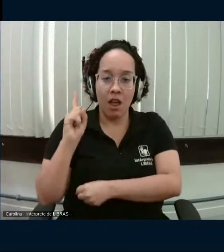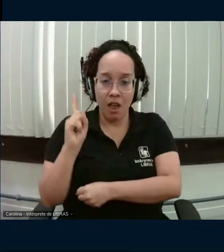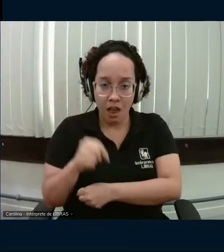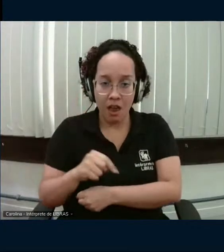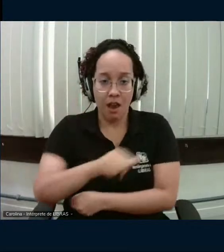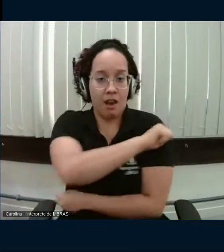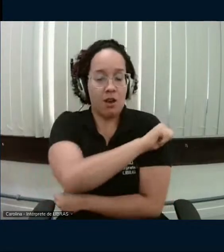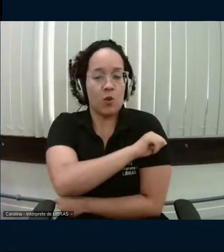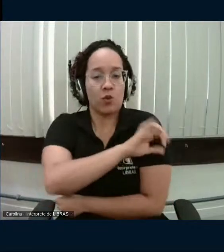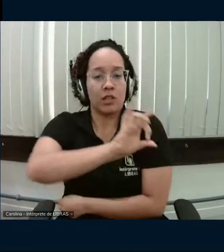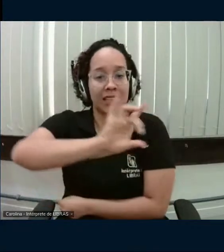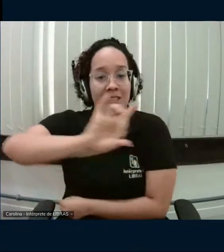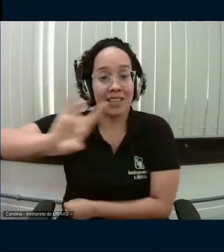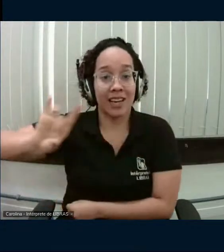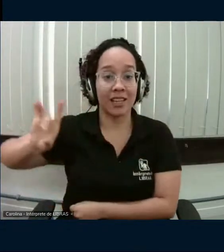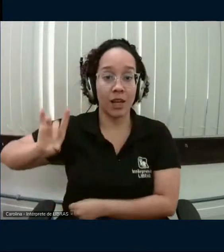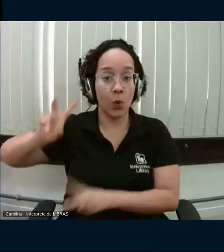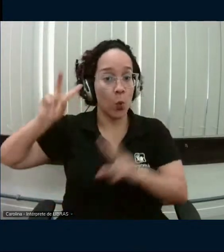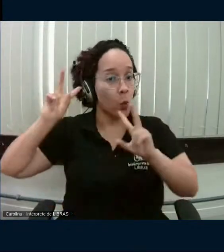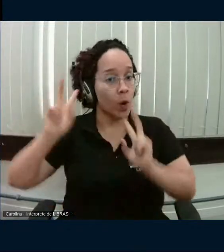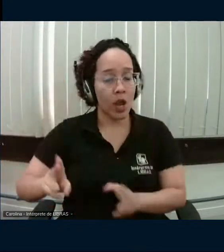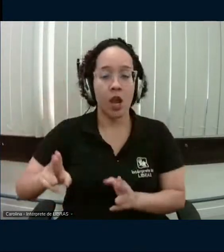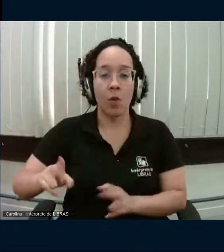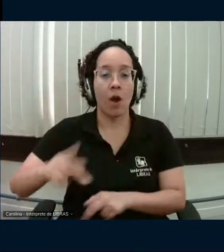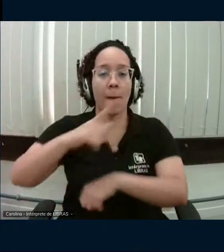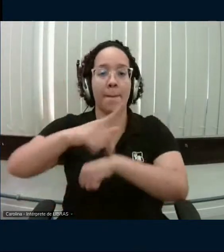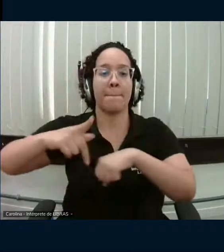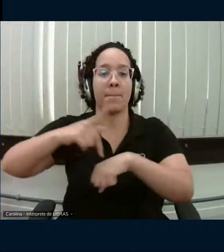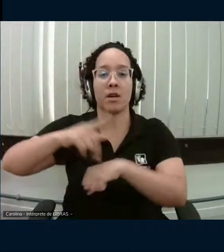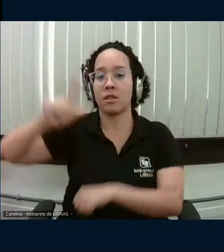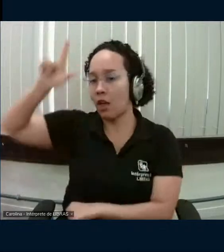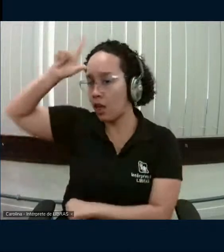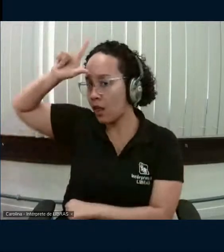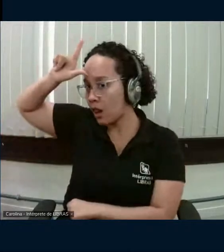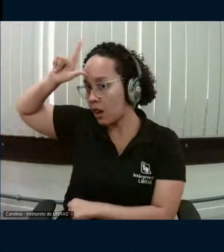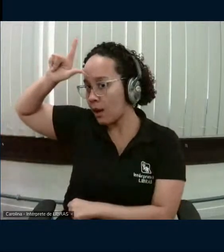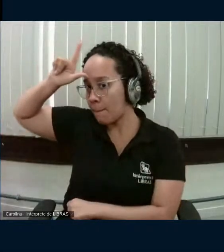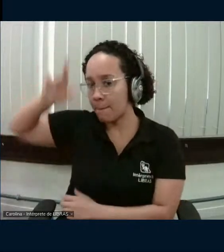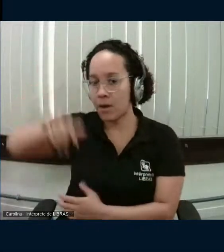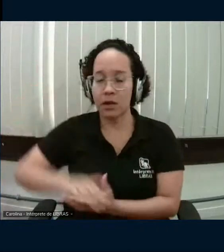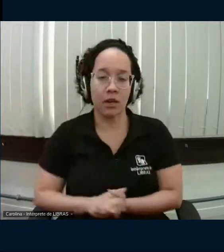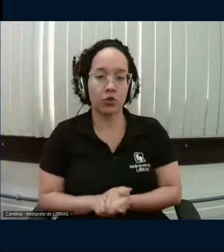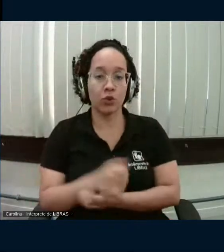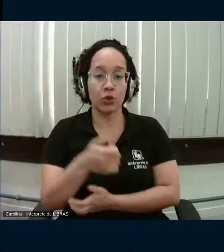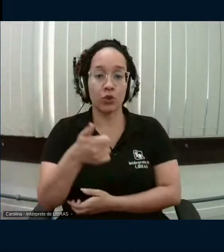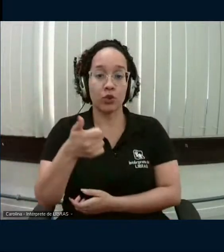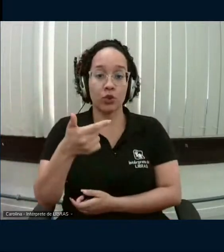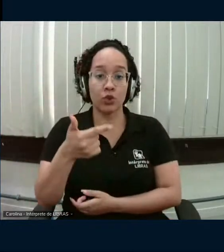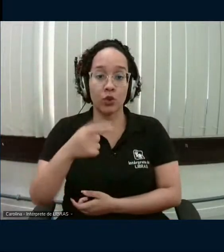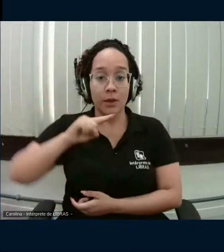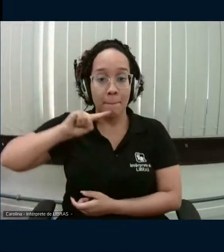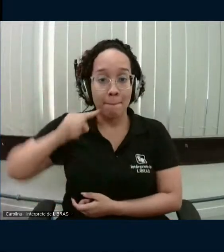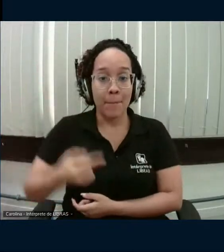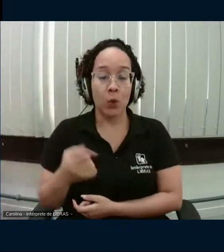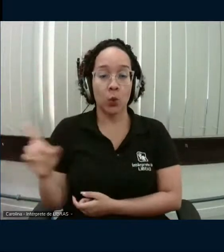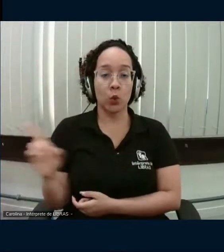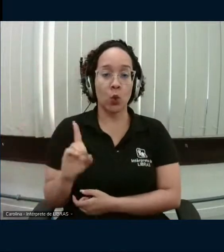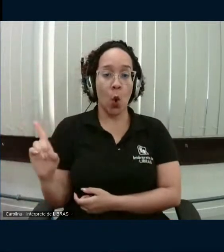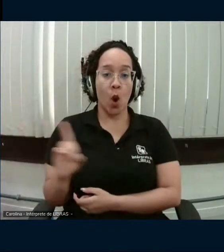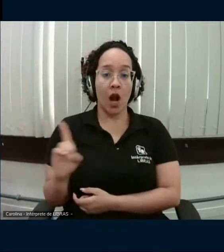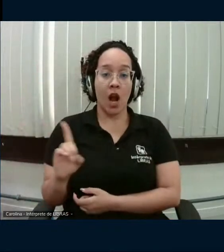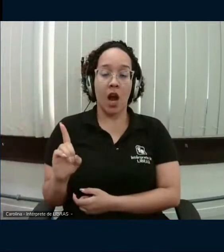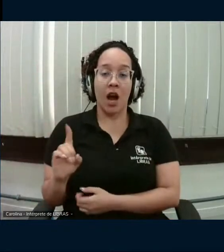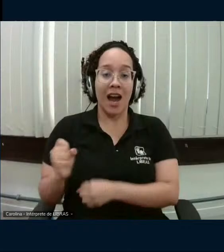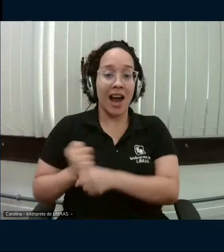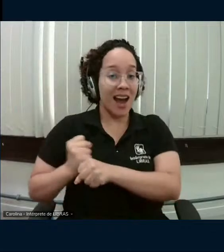ano do ensino secundário da Alemanha, por exemplo, que é em torno de 12 mil dólares americanos ano. O